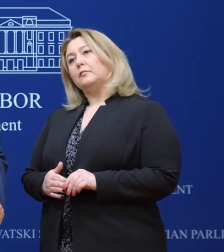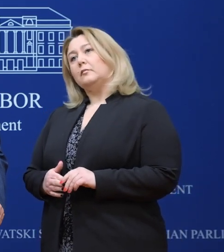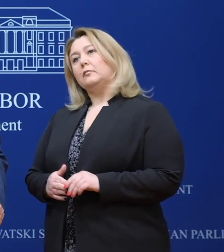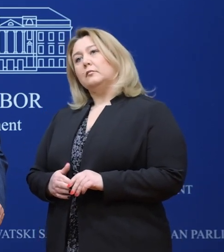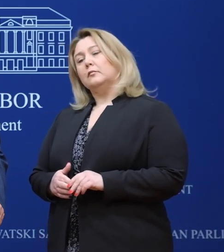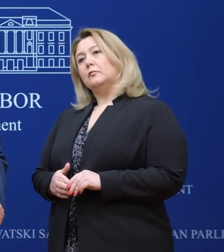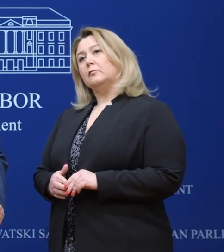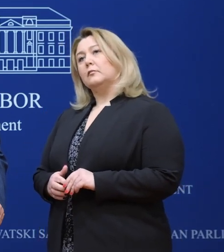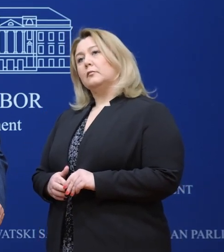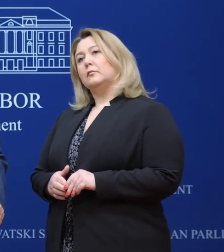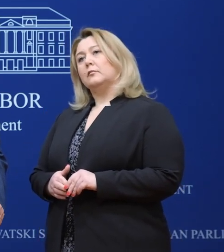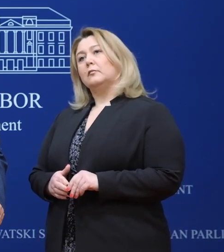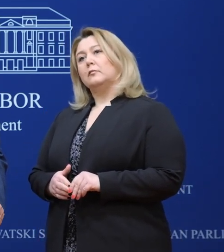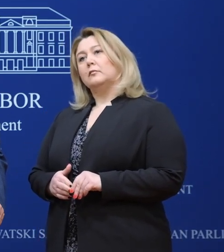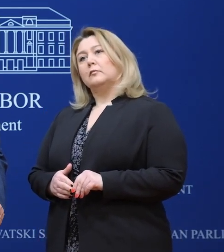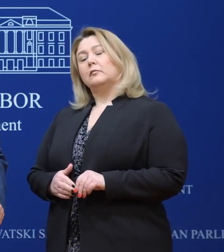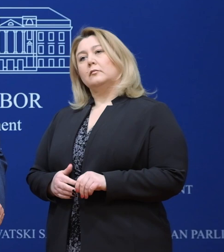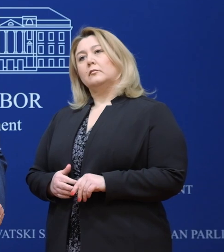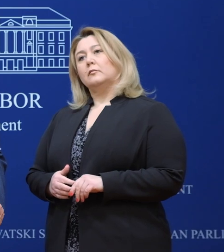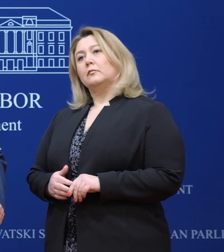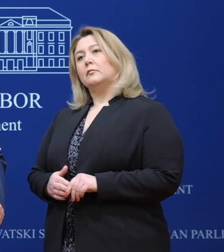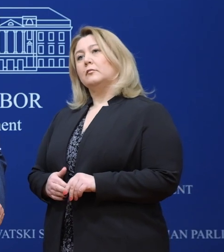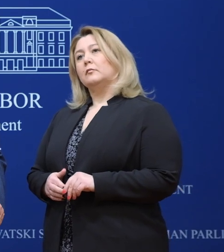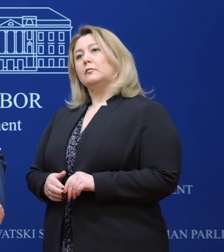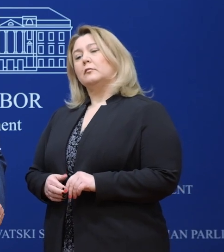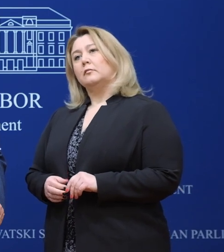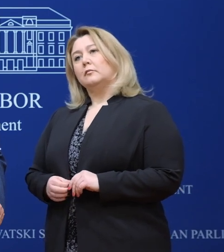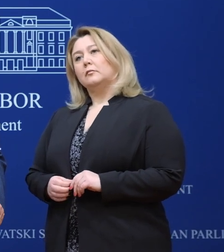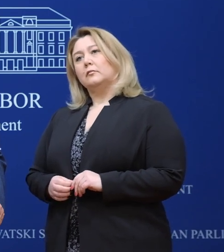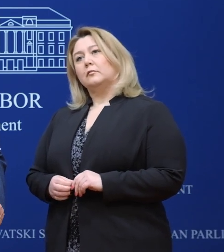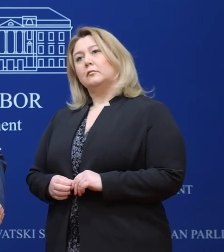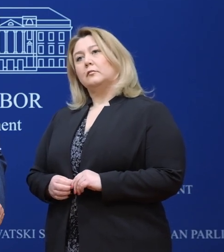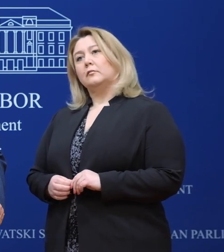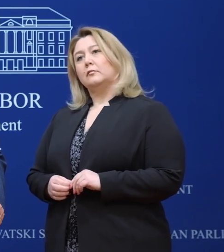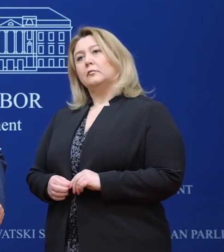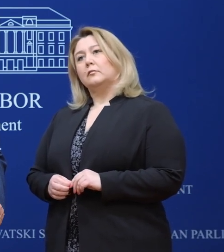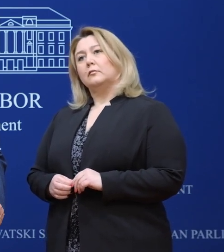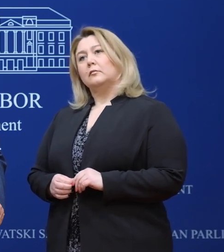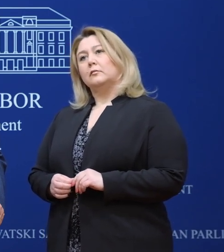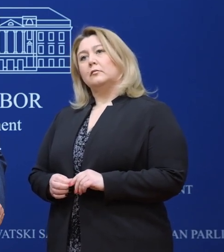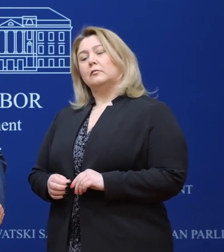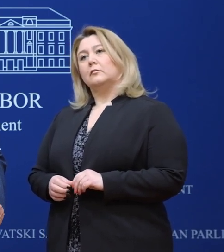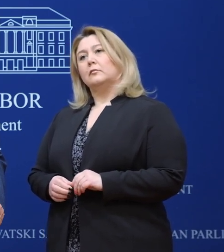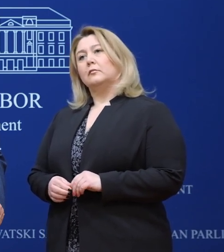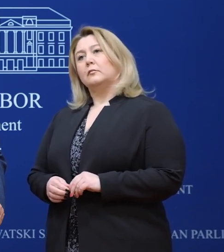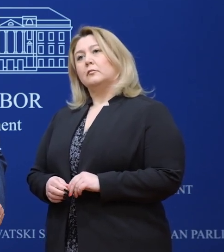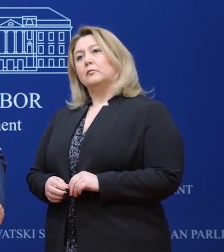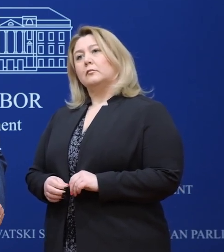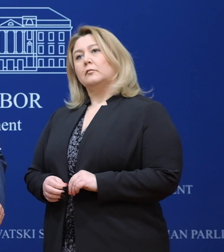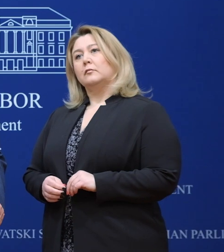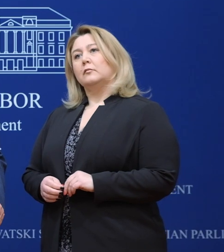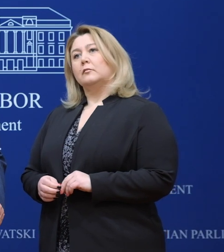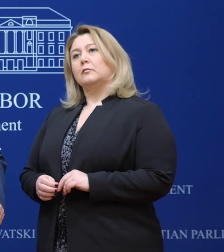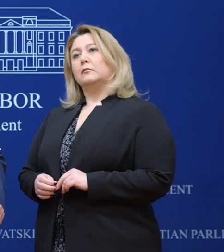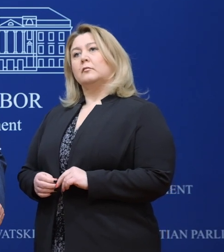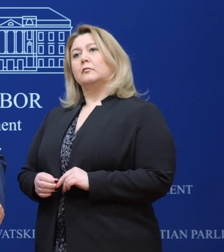je doista oporba. E sad, što se tiče današnjeg glasovanja o ovoj točki, pojedini zastupnici, poput gospodina Patrijana, su već unaprijed rekli da